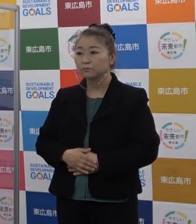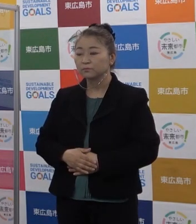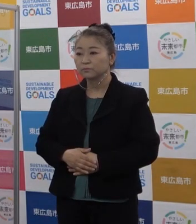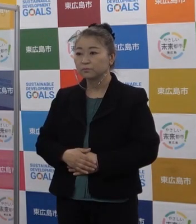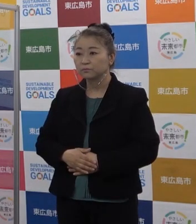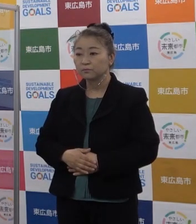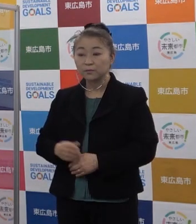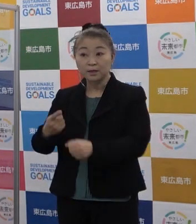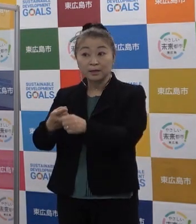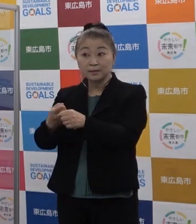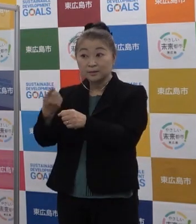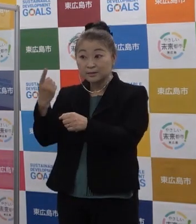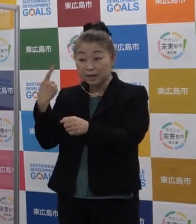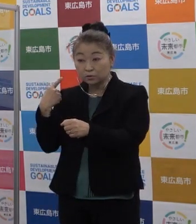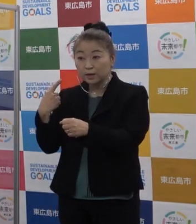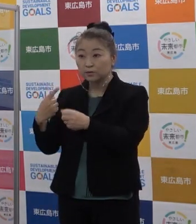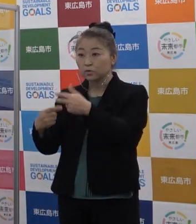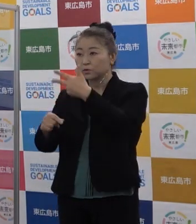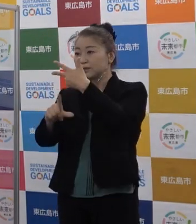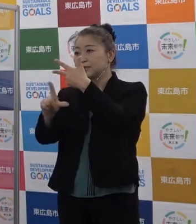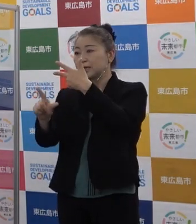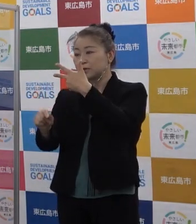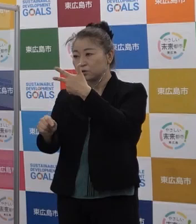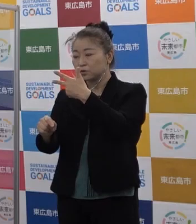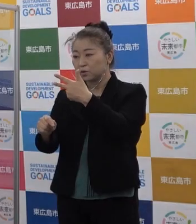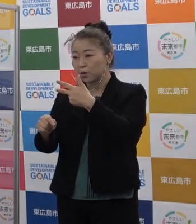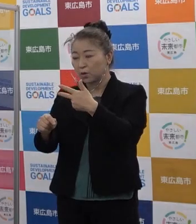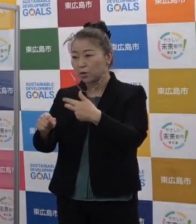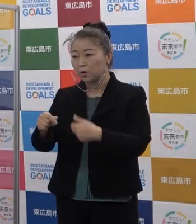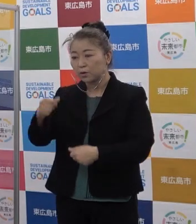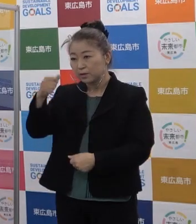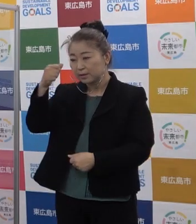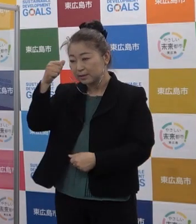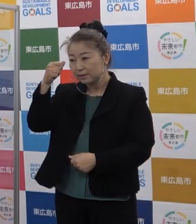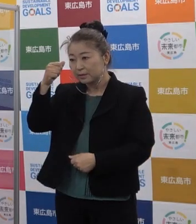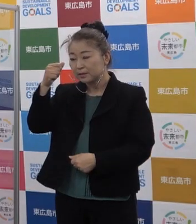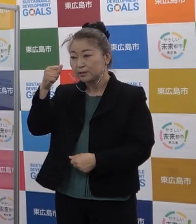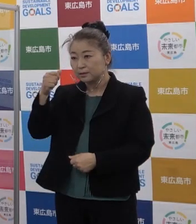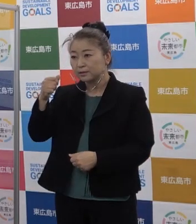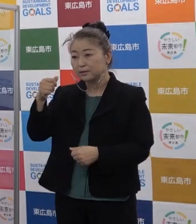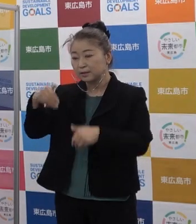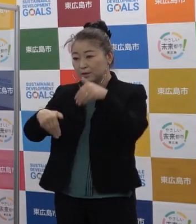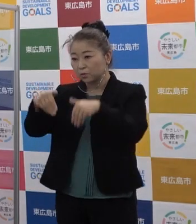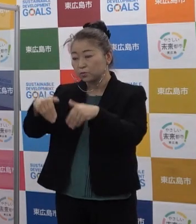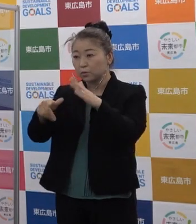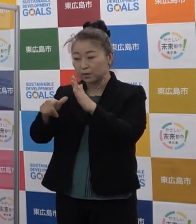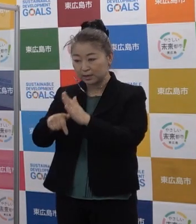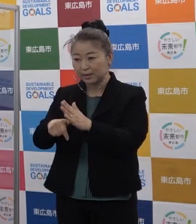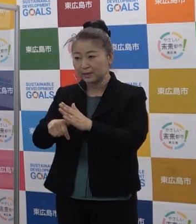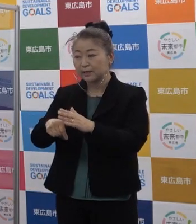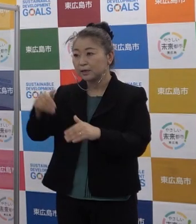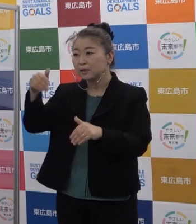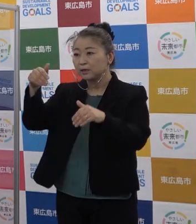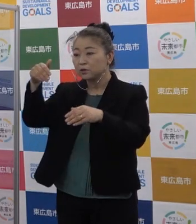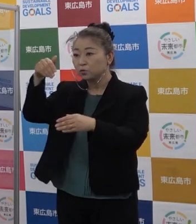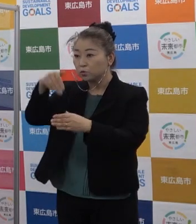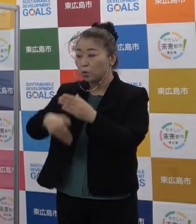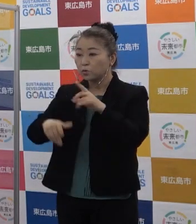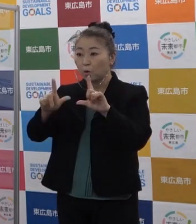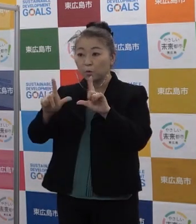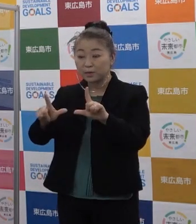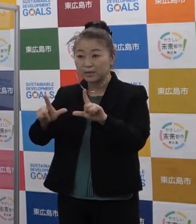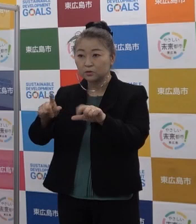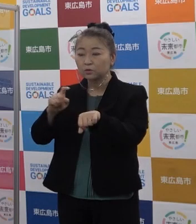実は昨年の7月の参議院選挙で、投票日の時間